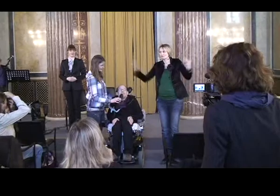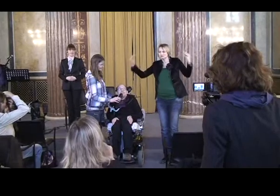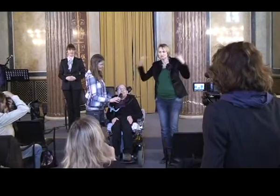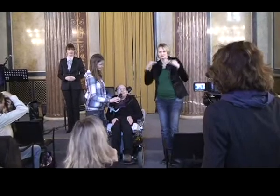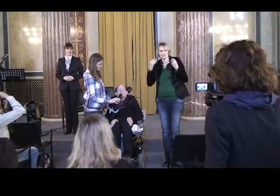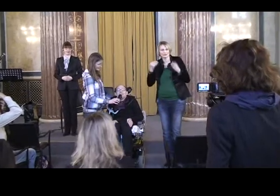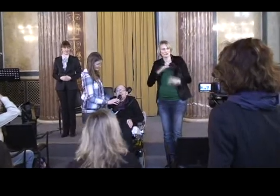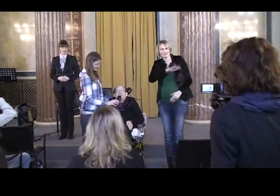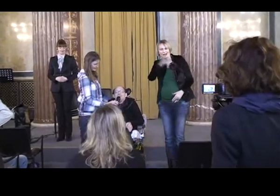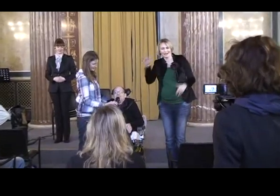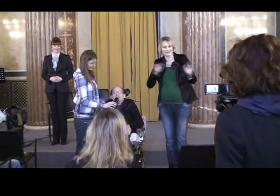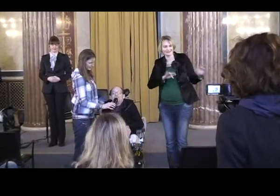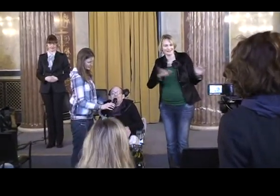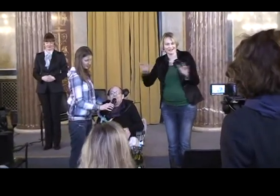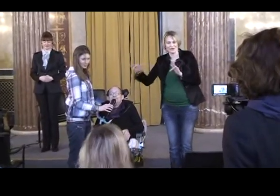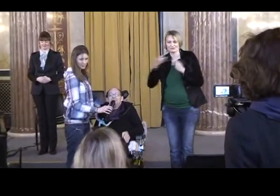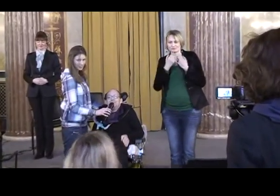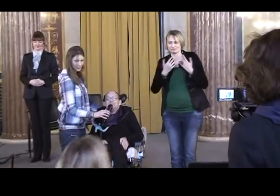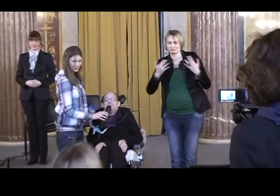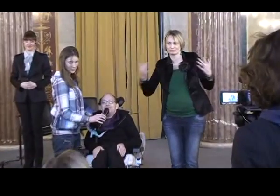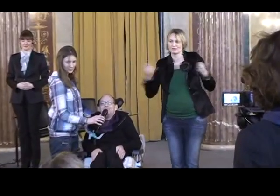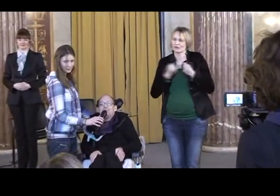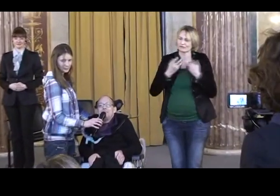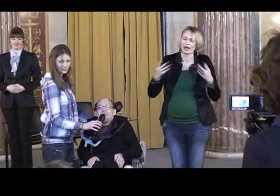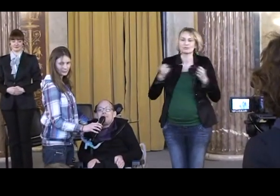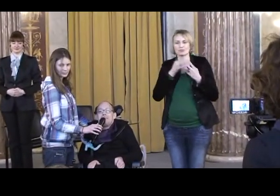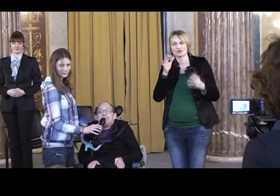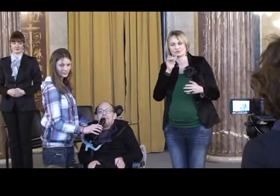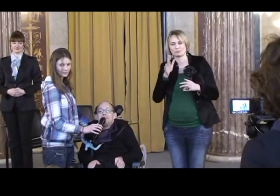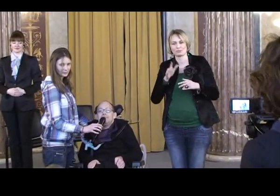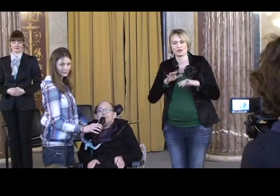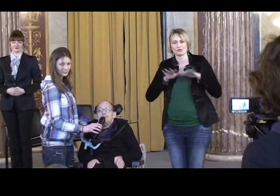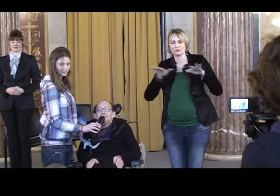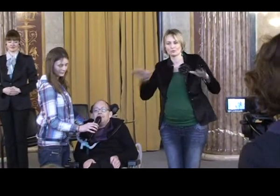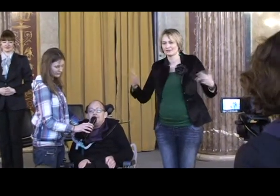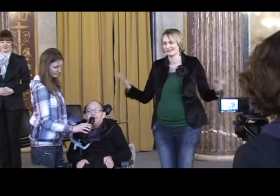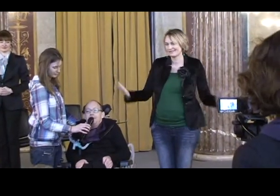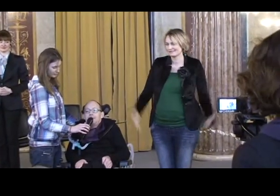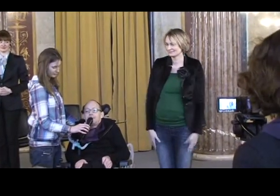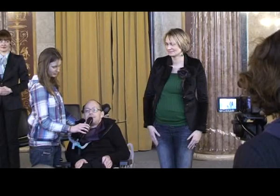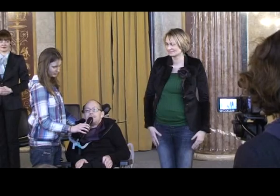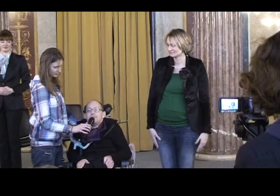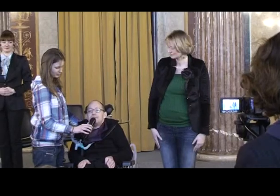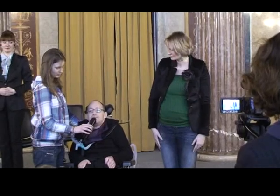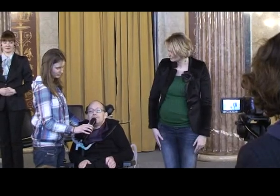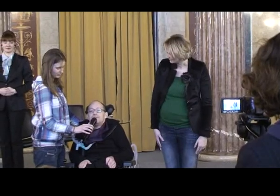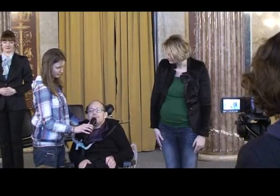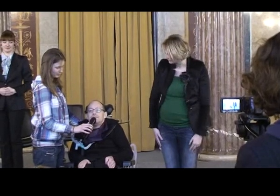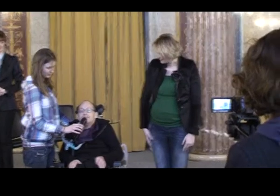Wir freuen uns, dass Sie so zahlreich gekommen sind und möchten alle begrüßen. Vielfalt und ein Sie vertreten, wunderbar.